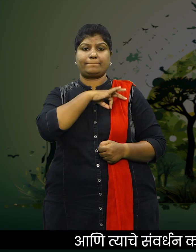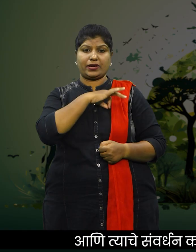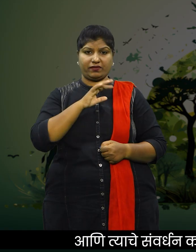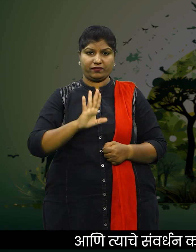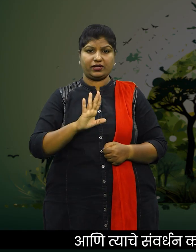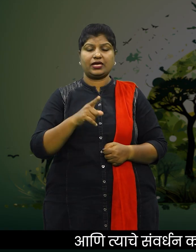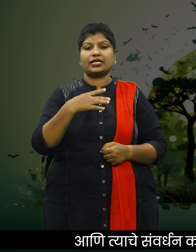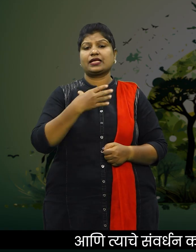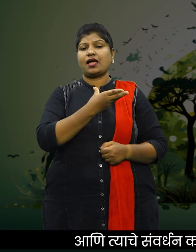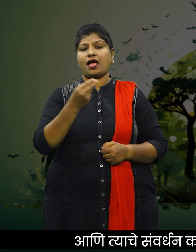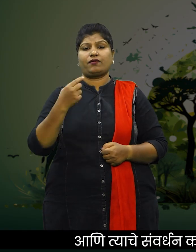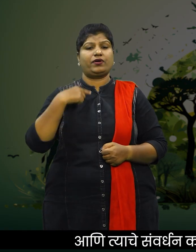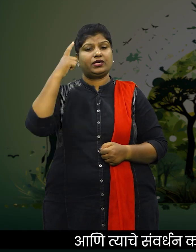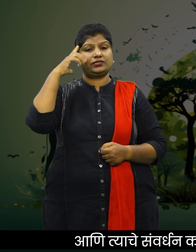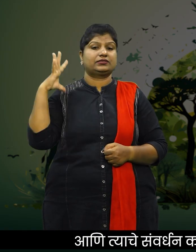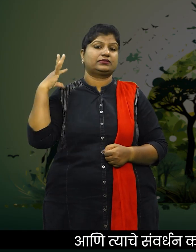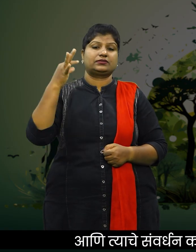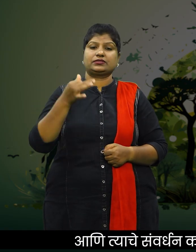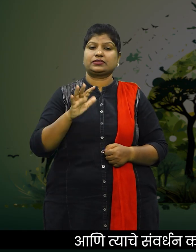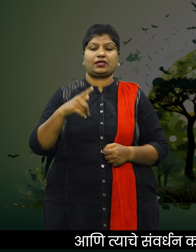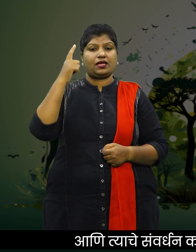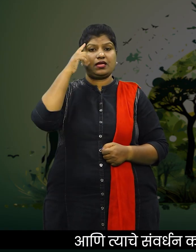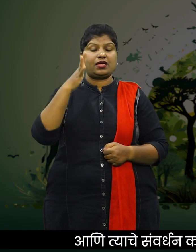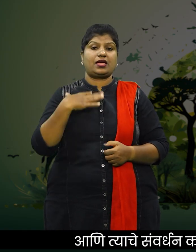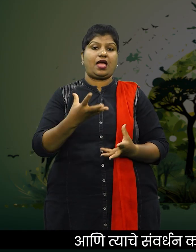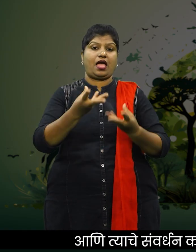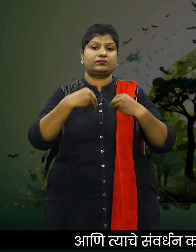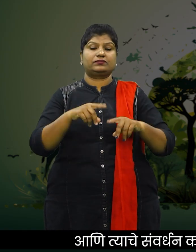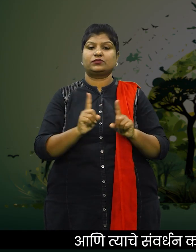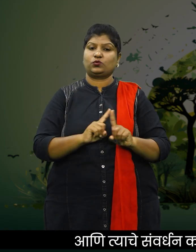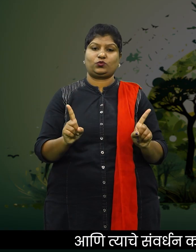आणि त्याचे संवर्धन कसे करायचा याचा कधीच विचार करत नाही.